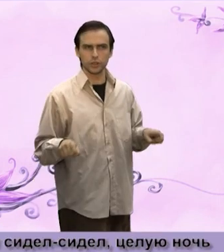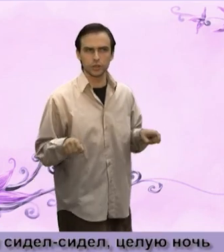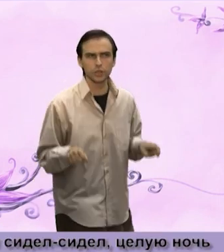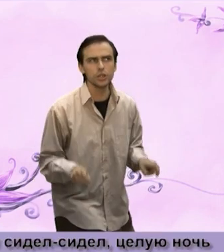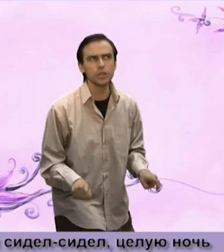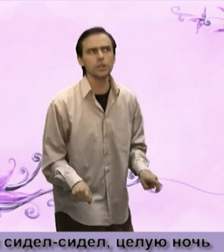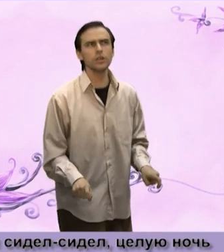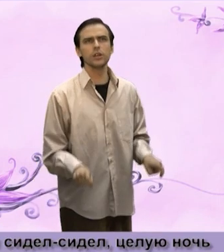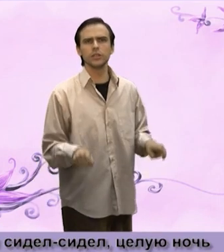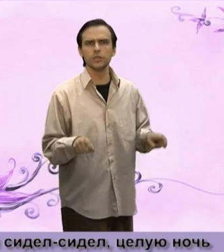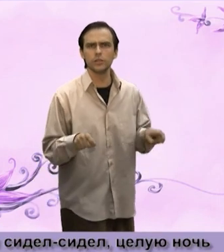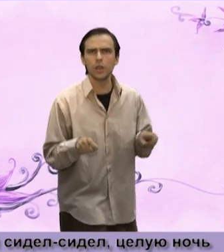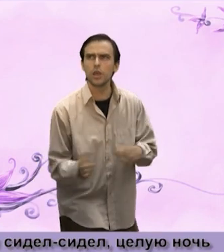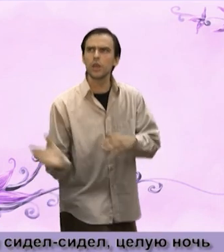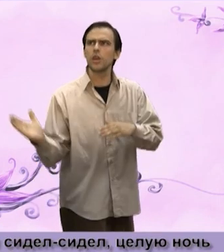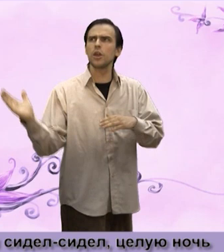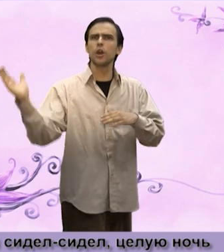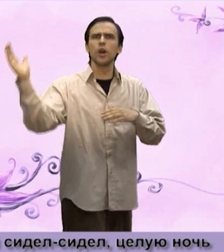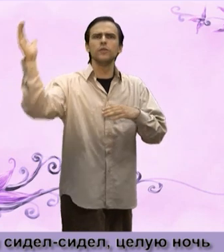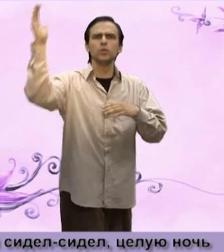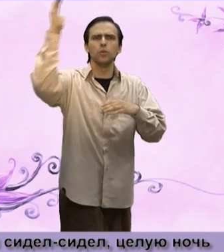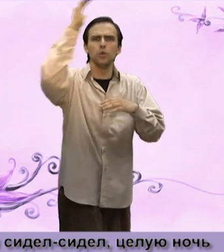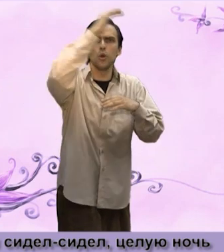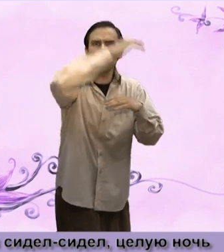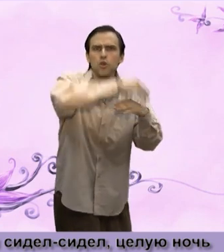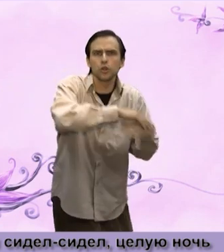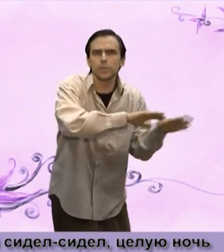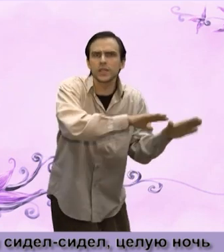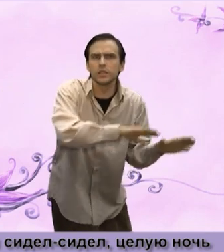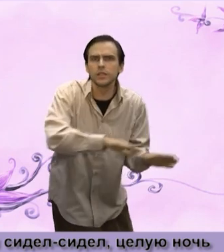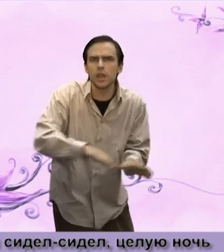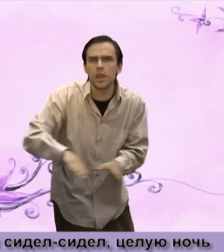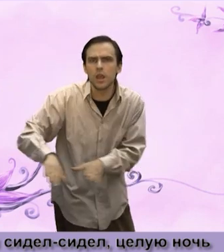он сидит, сидит, целую ночь просидел.